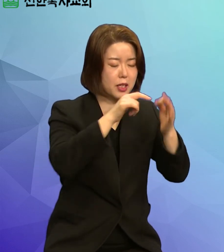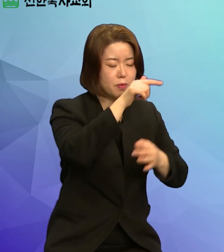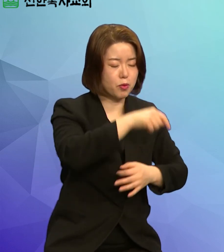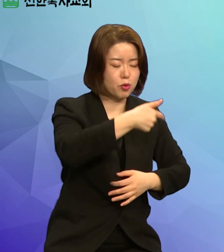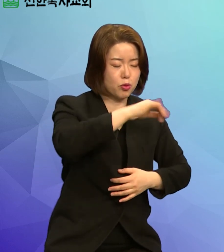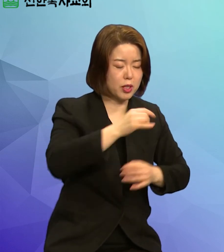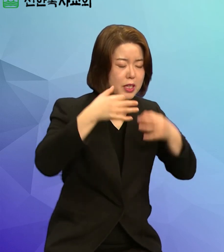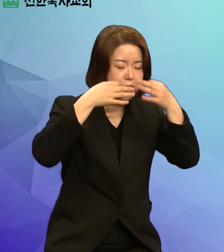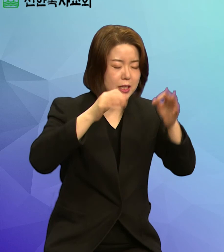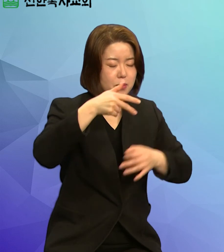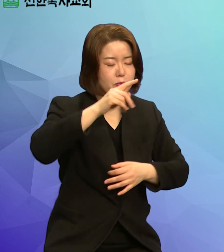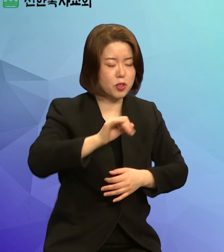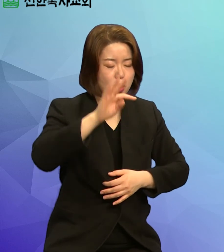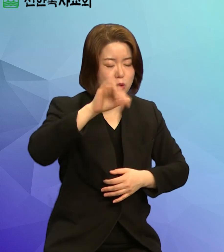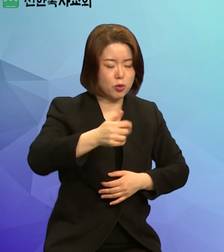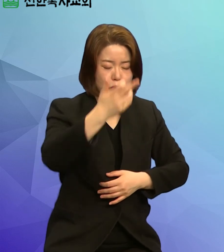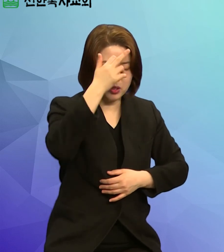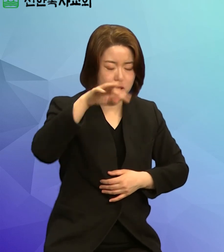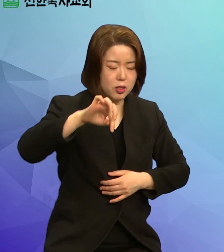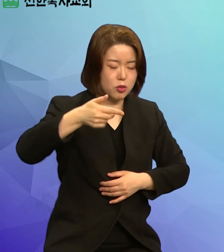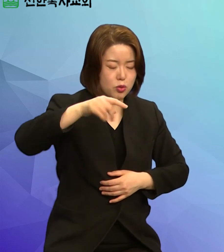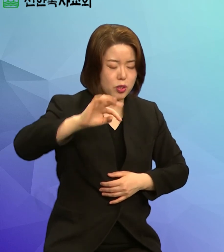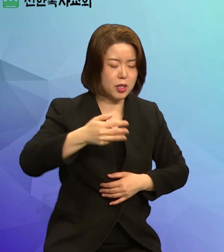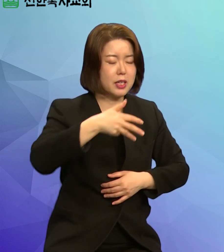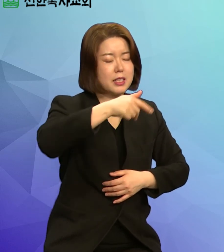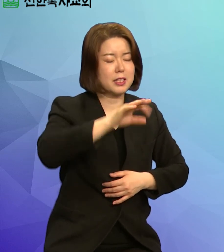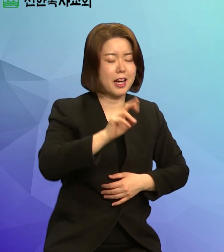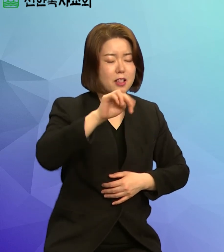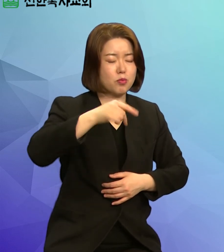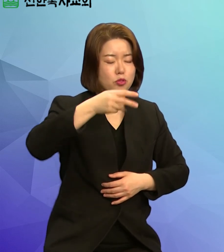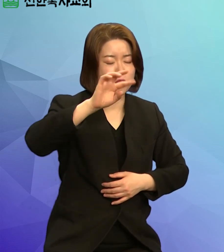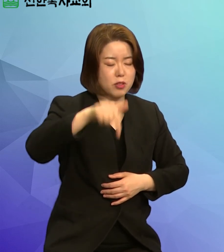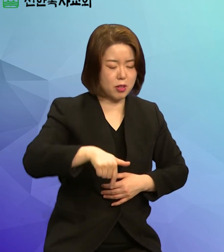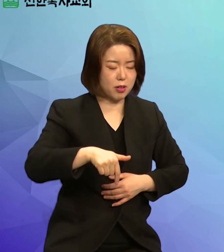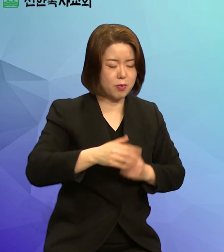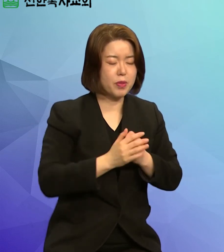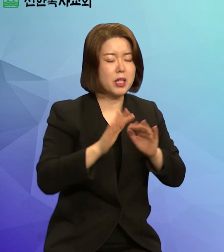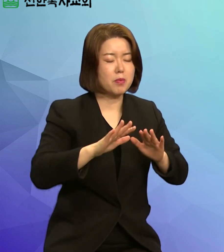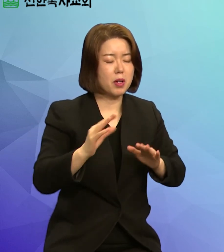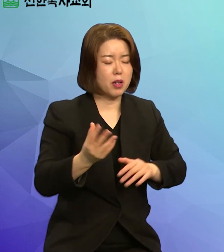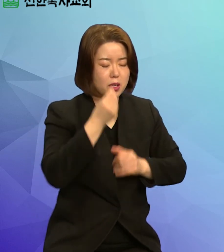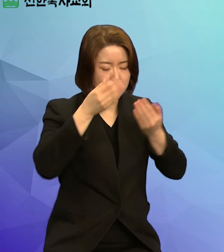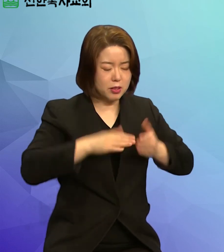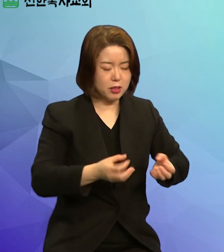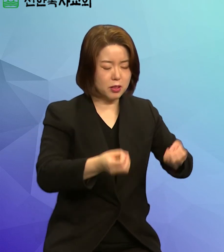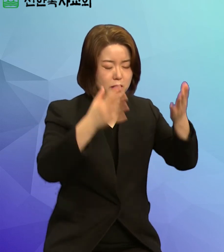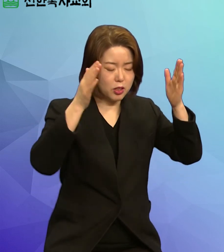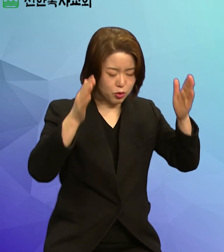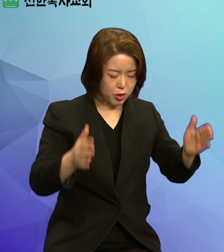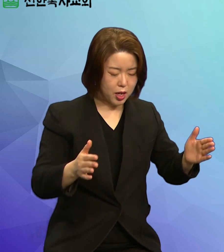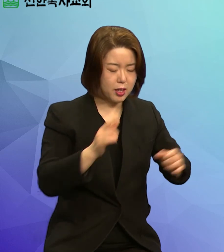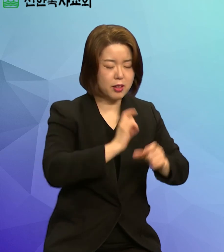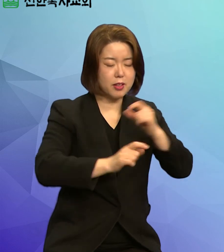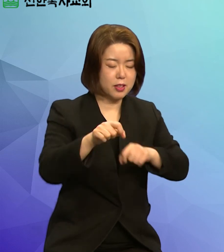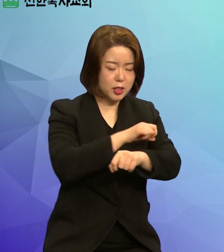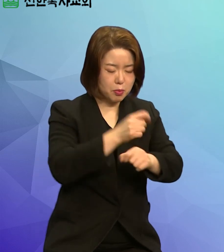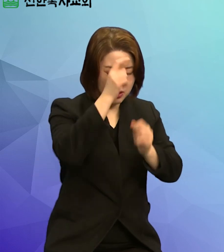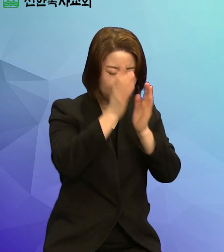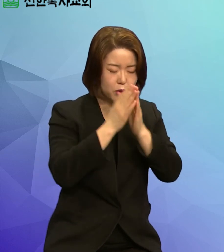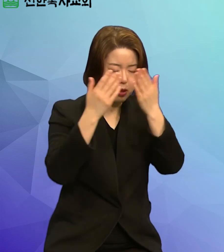김정우 목사님, 최충일 선교사님, 장문석 집사님, 성탄주간 이 주간에 특별히 기도합니다.